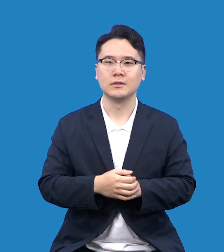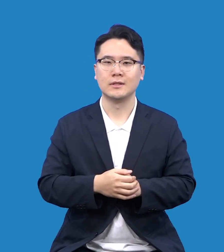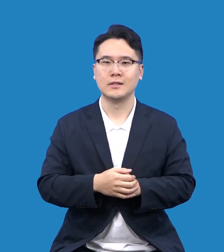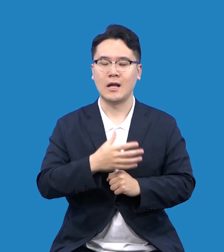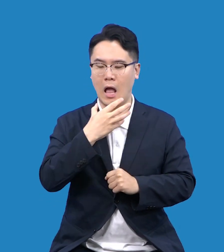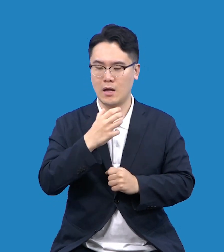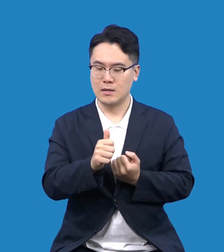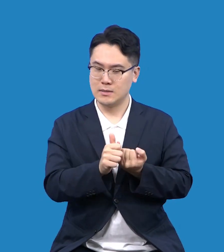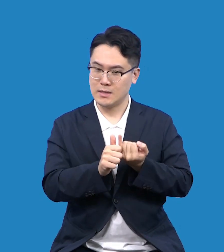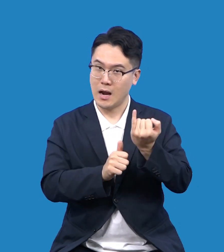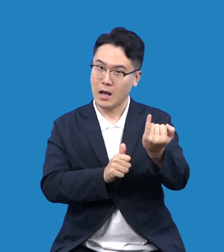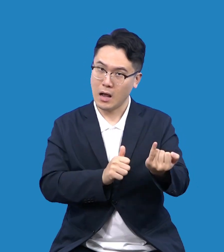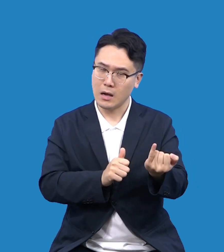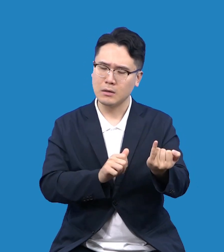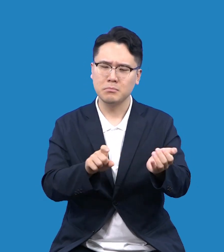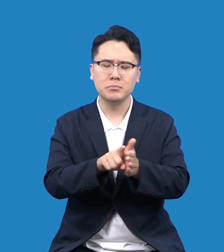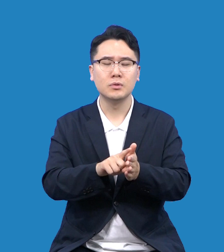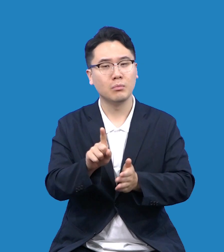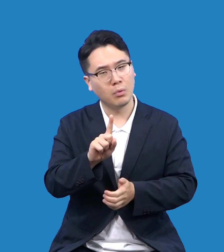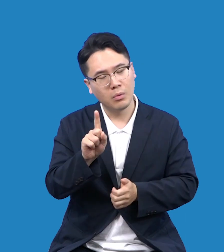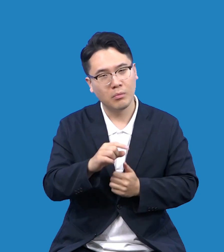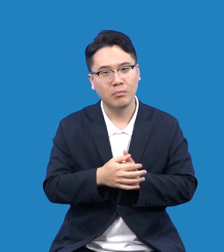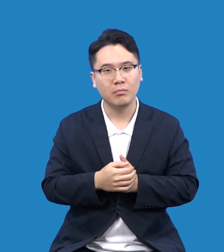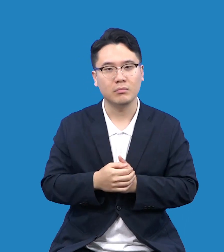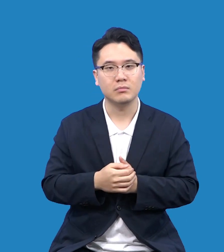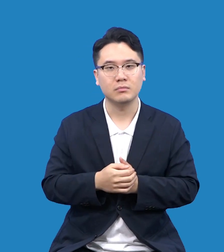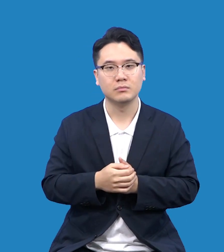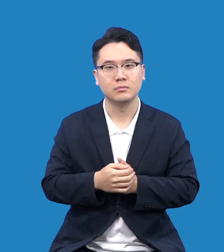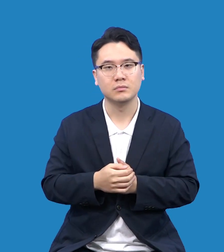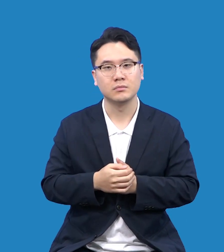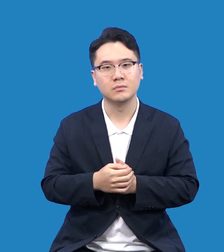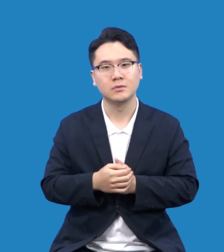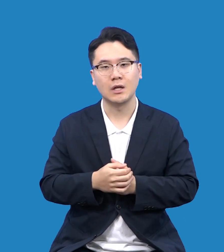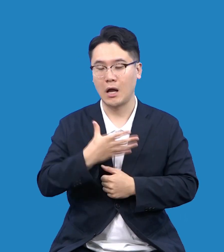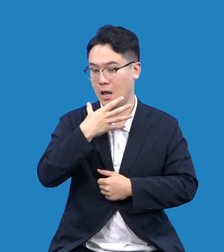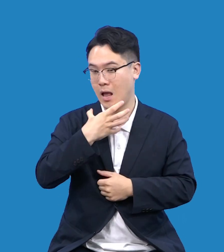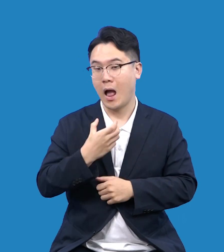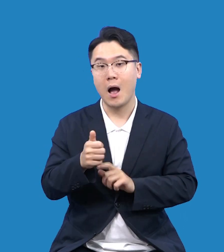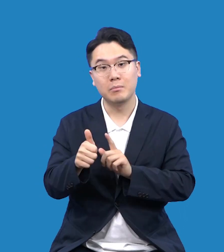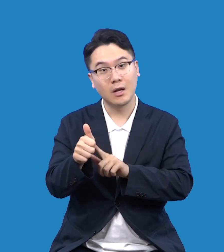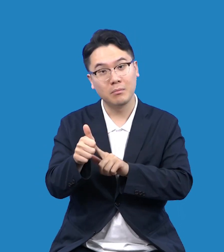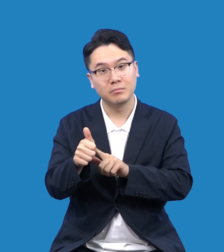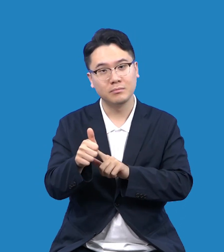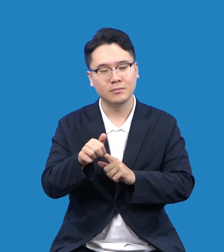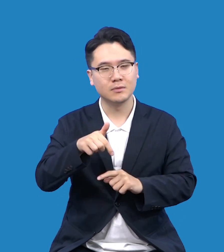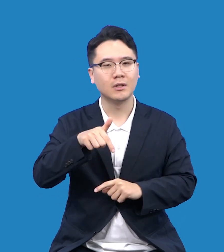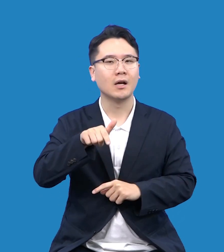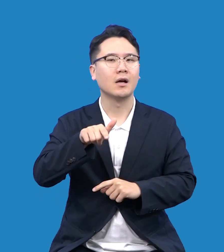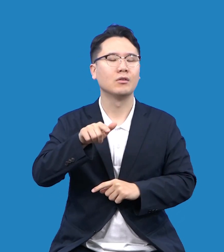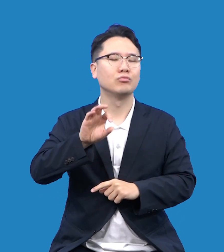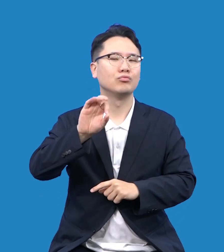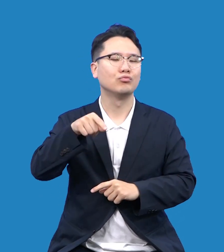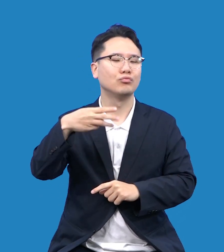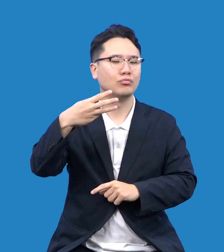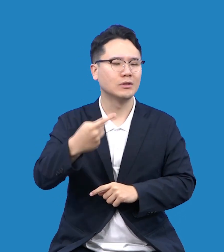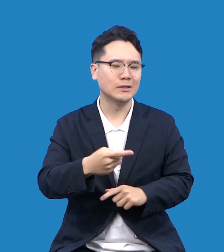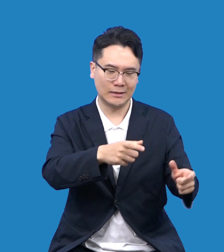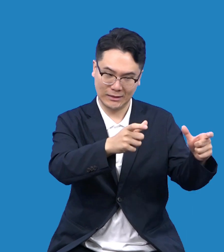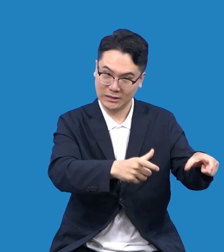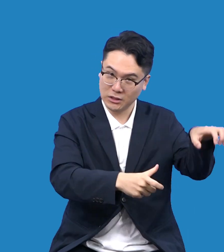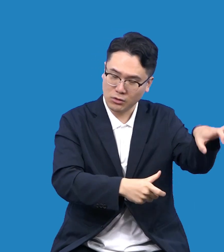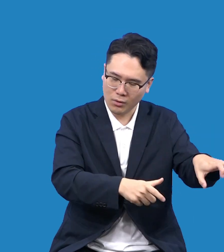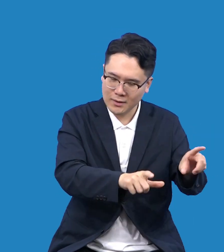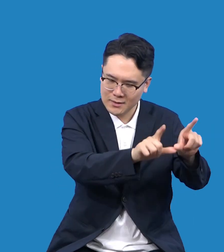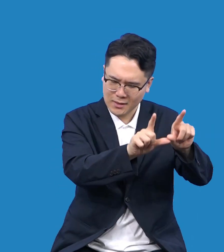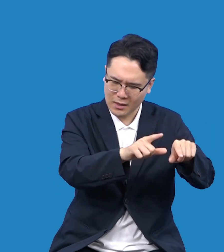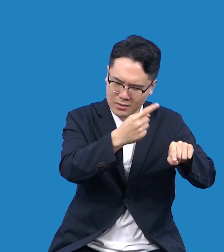무엇을 믿었을까요? 우선 아브라함, 자, 저 갈대아 우르라는 곳에 살다가 하나님이 아브라함을